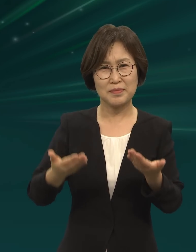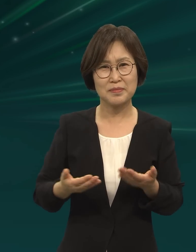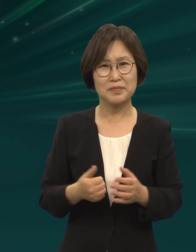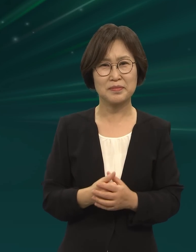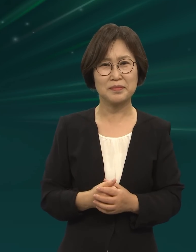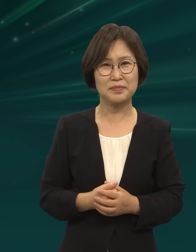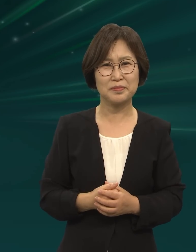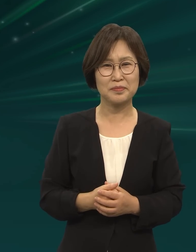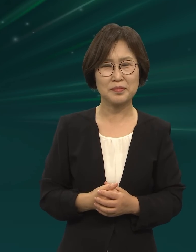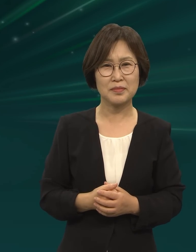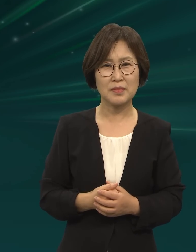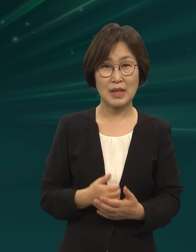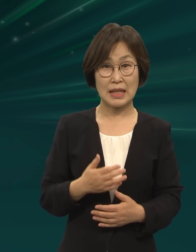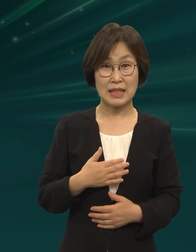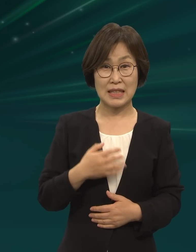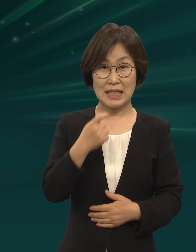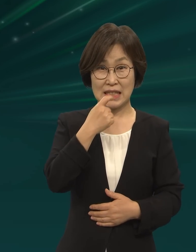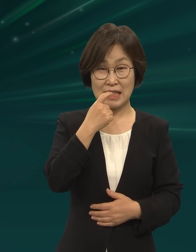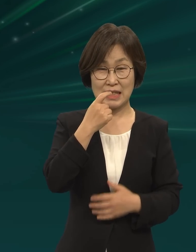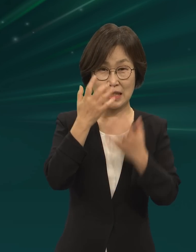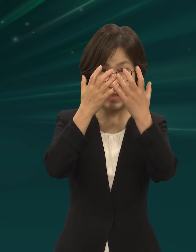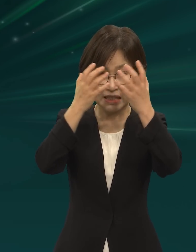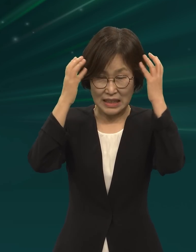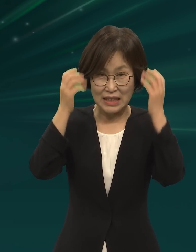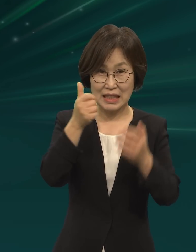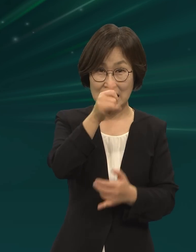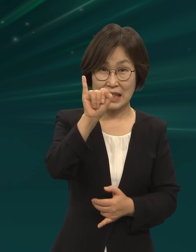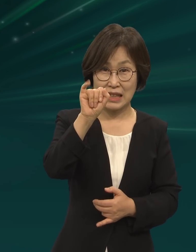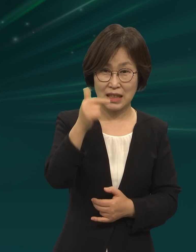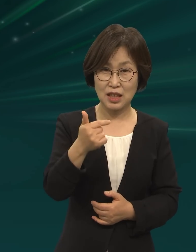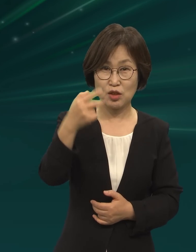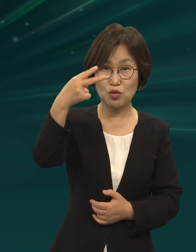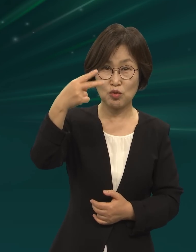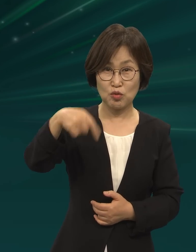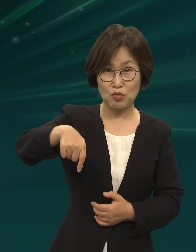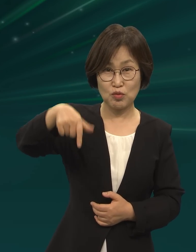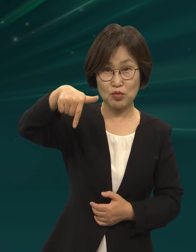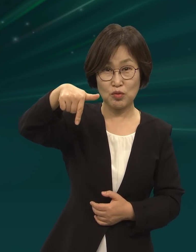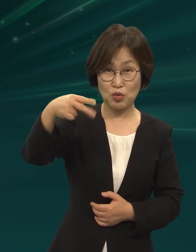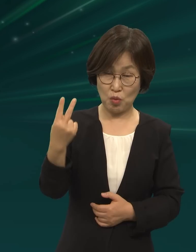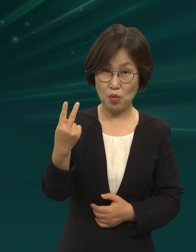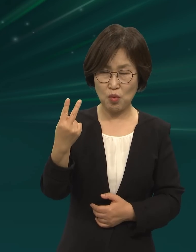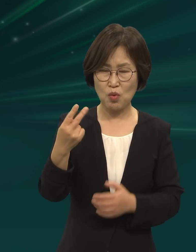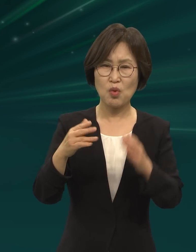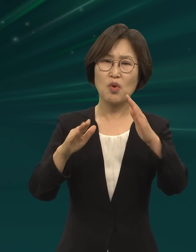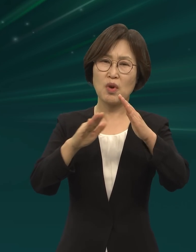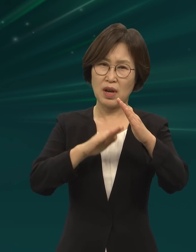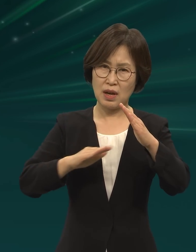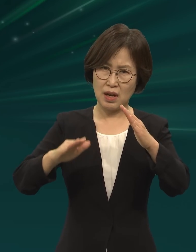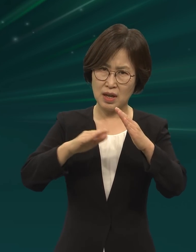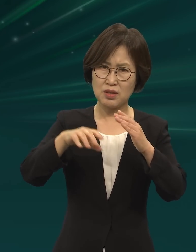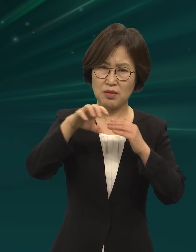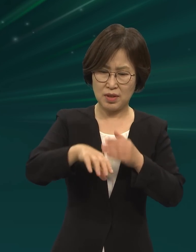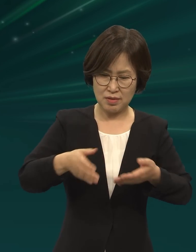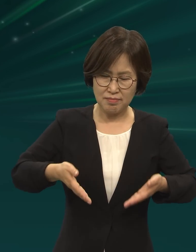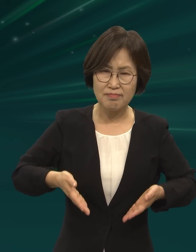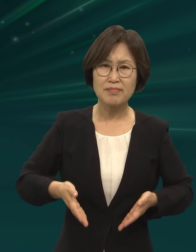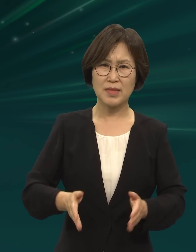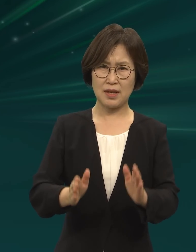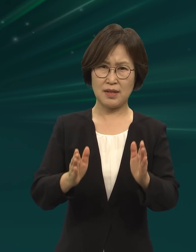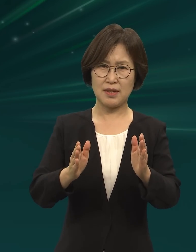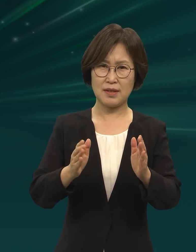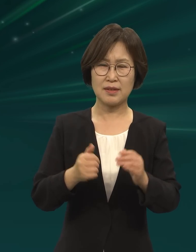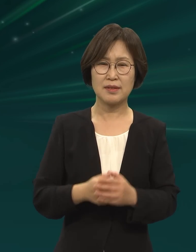저는 힌두교의 어떤 가난하고 강한 힌두 가족에서 태어났습니다.